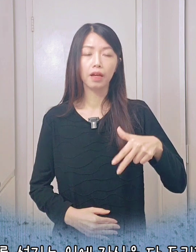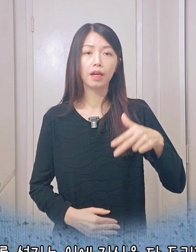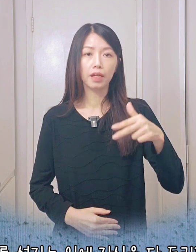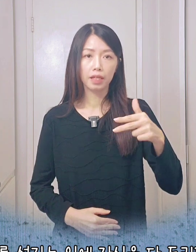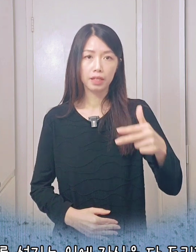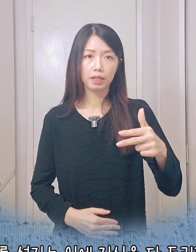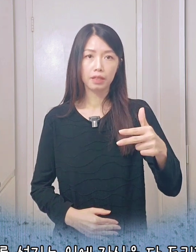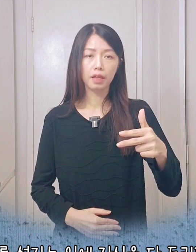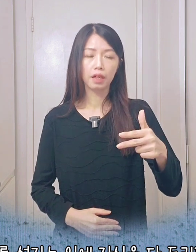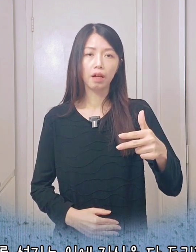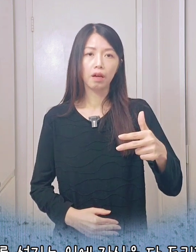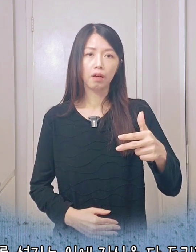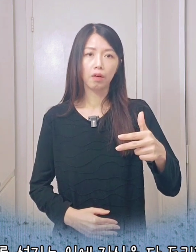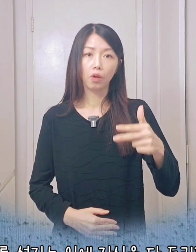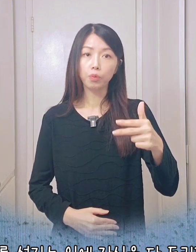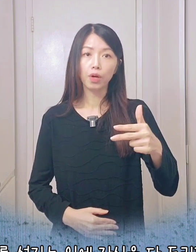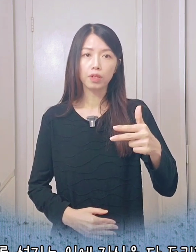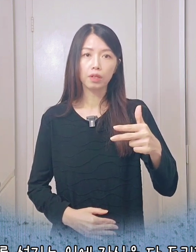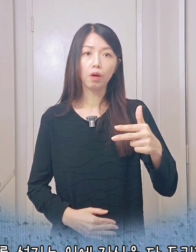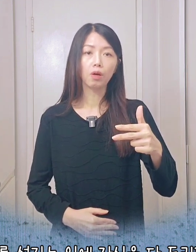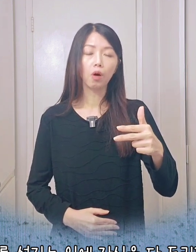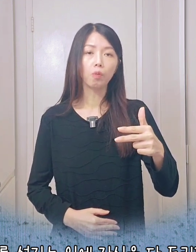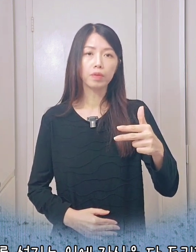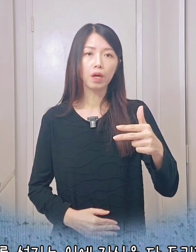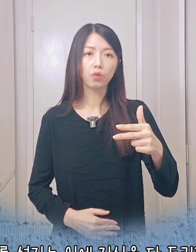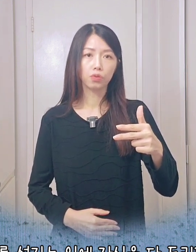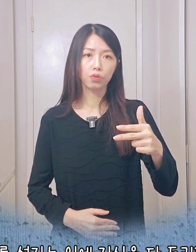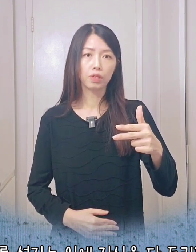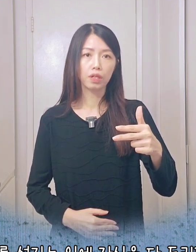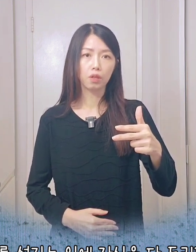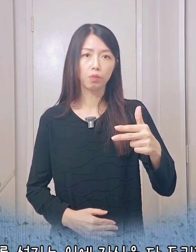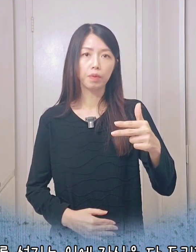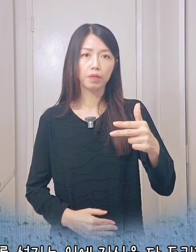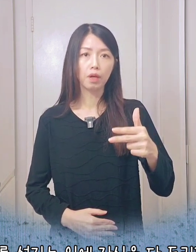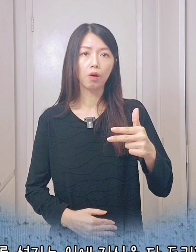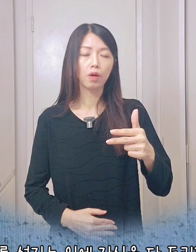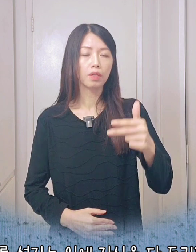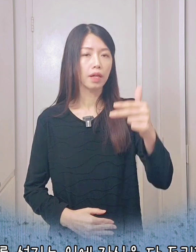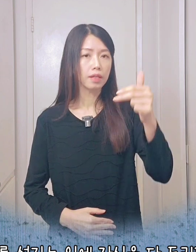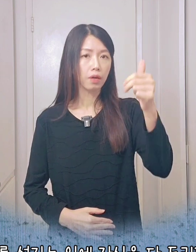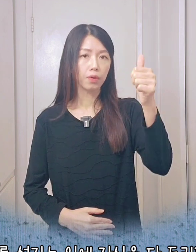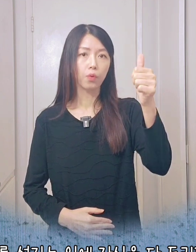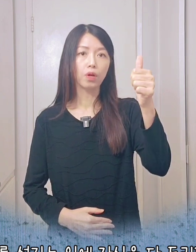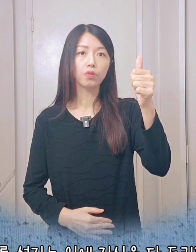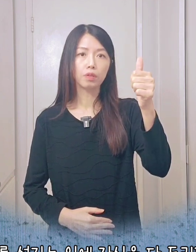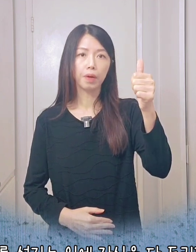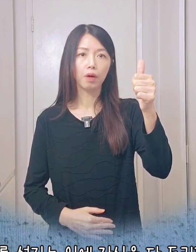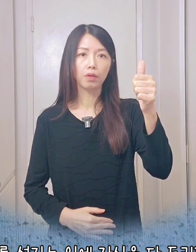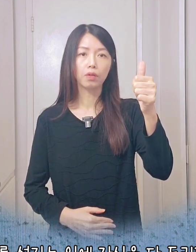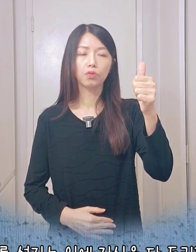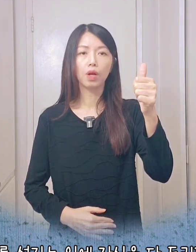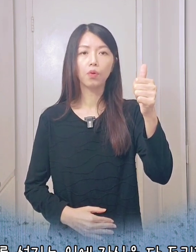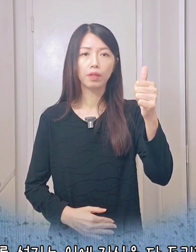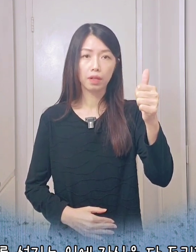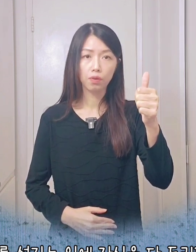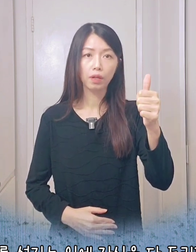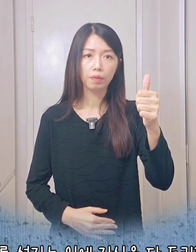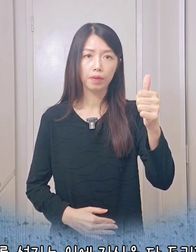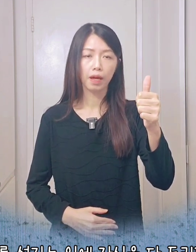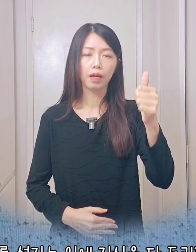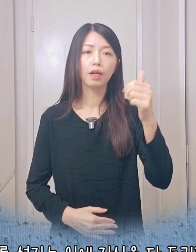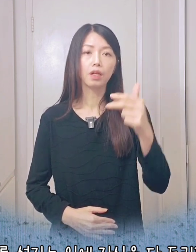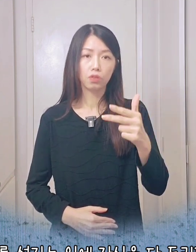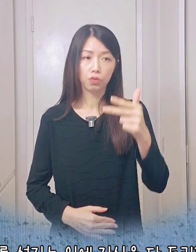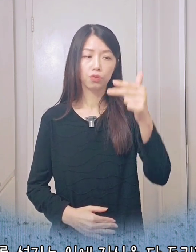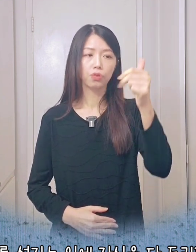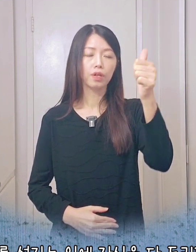지읒입니다. 이 지읒을 옆으로 하셔서 검지하고 중지를 접으면서 살짝 위로 올려주시면 주라고 하는 뜻의 수어가